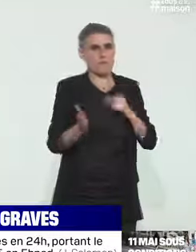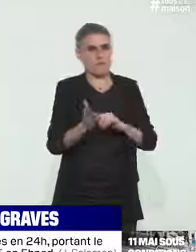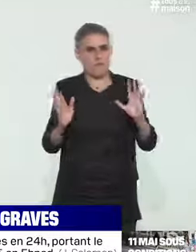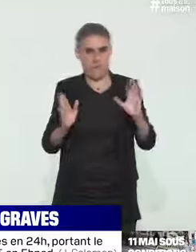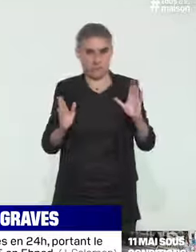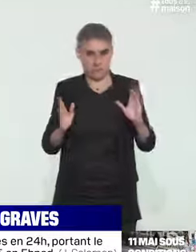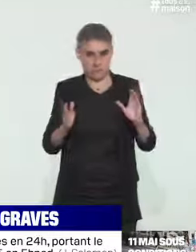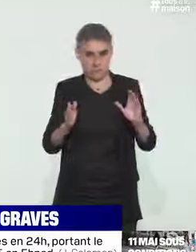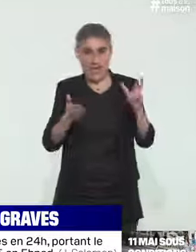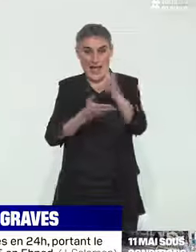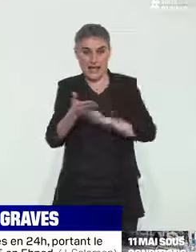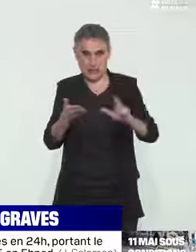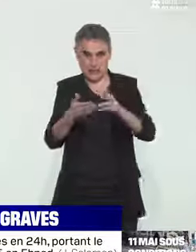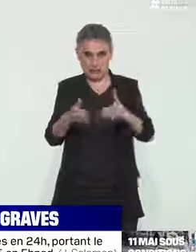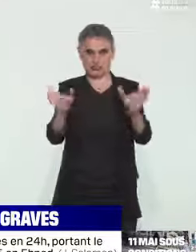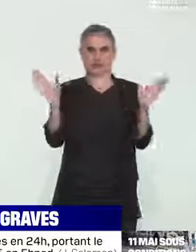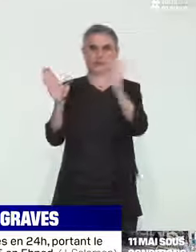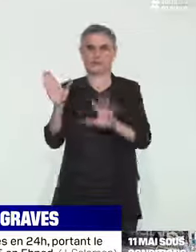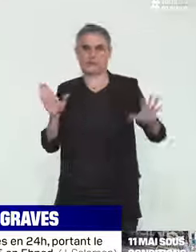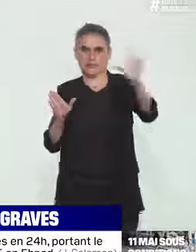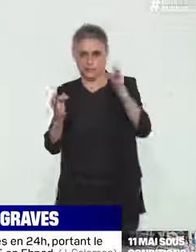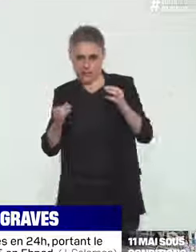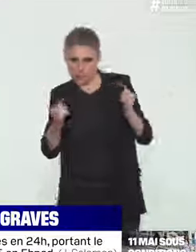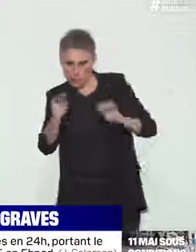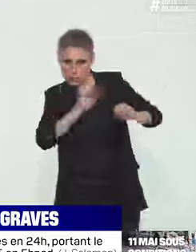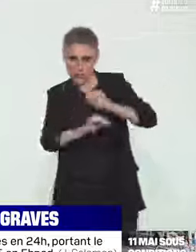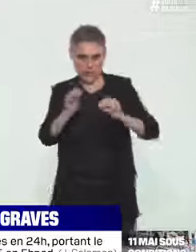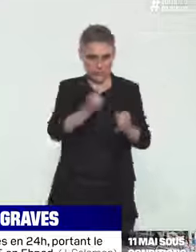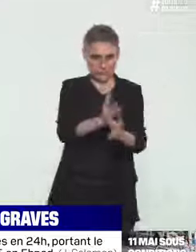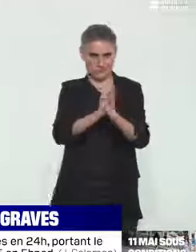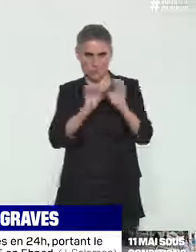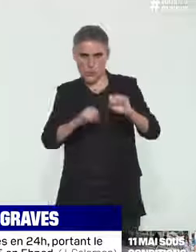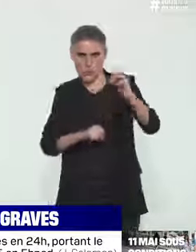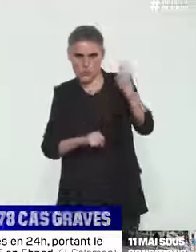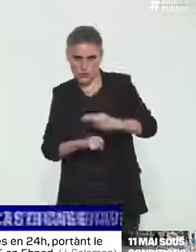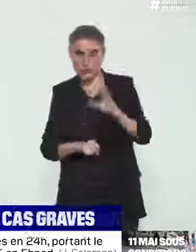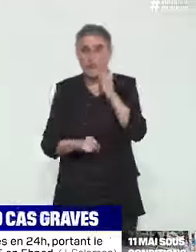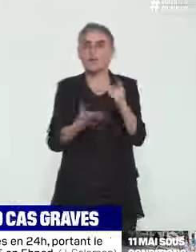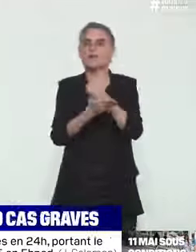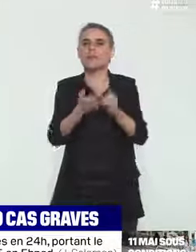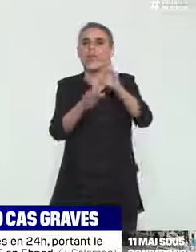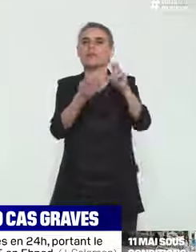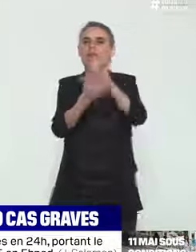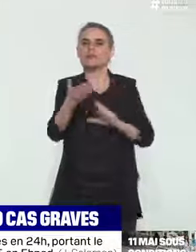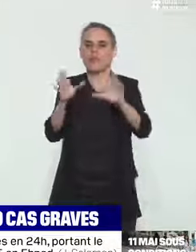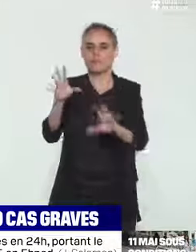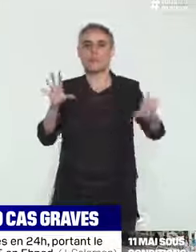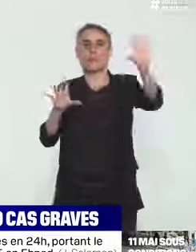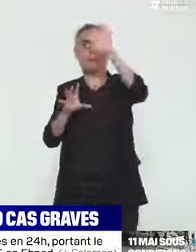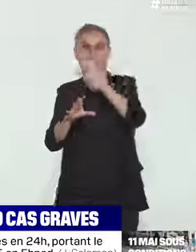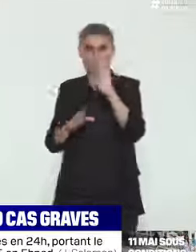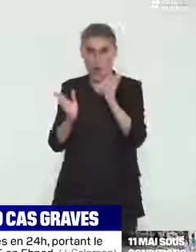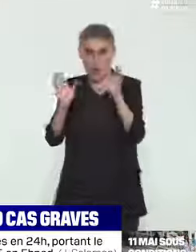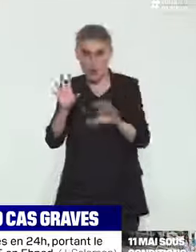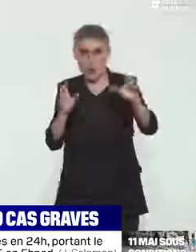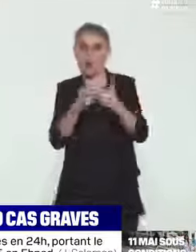régionale concernant l'offre de soins critiques. Ainsi, les départements appartenant à une région où les tensions dans l'offre de soins, et